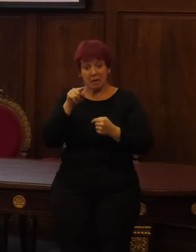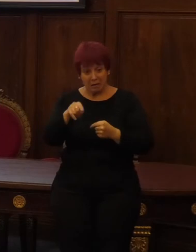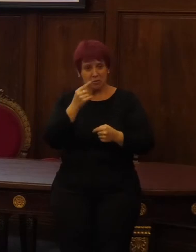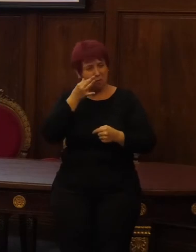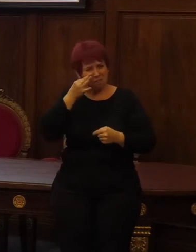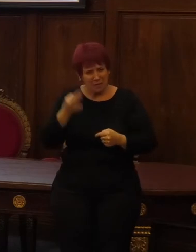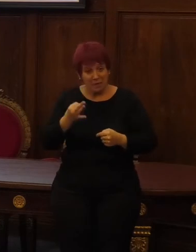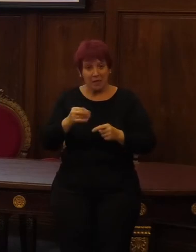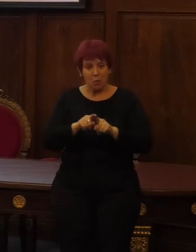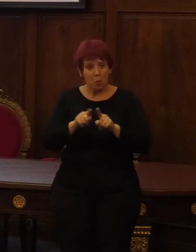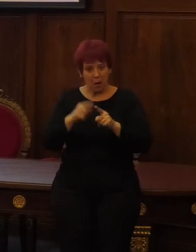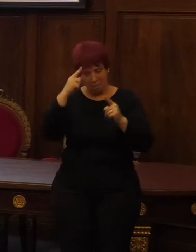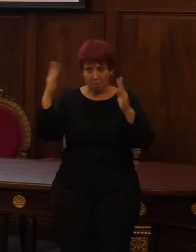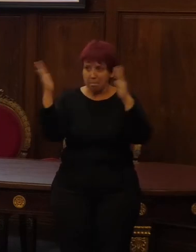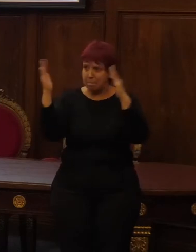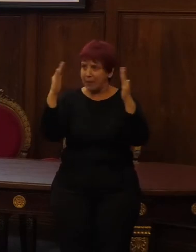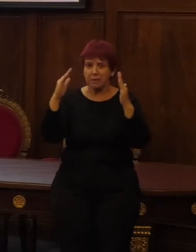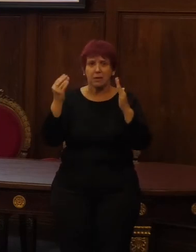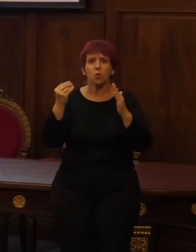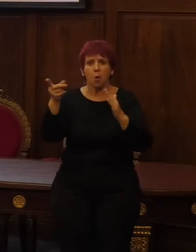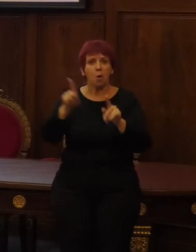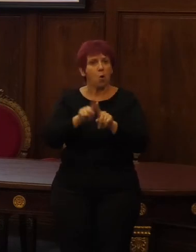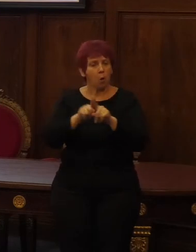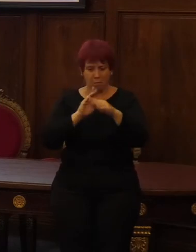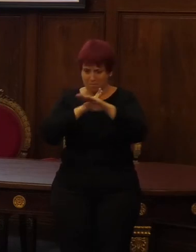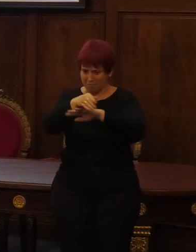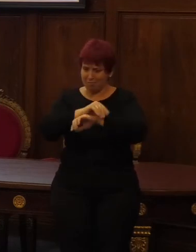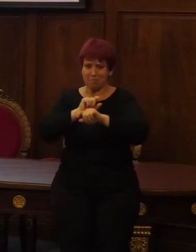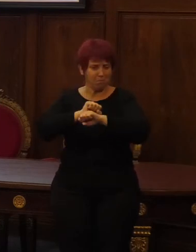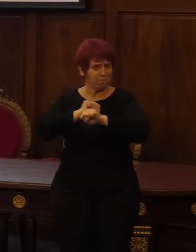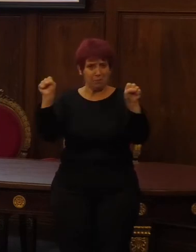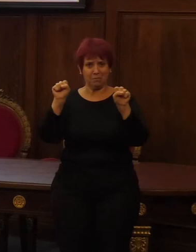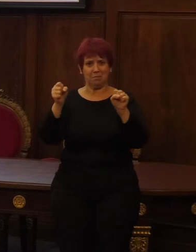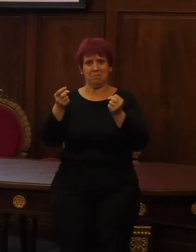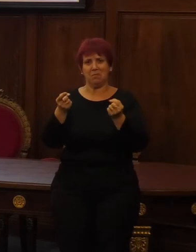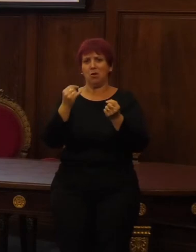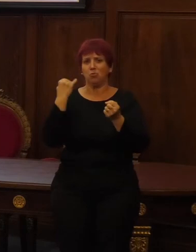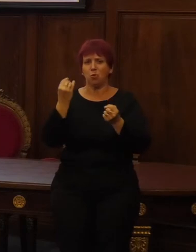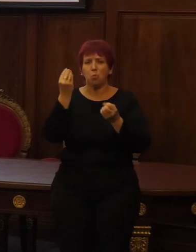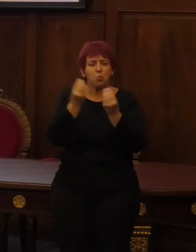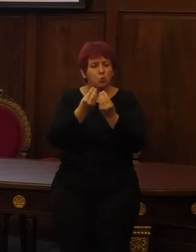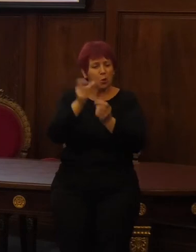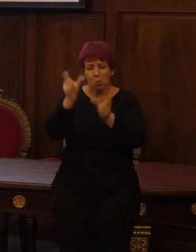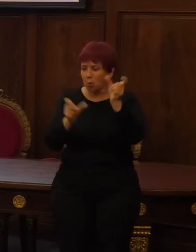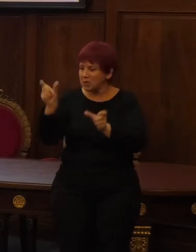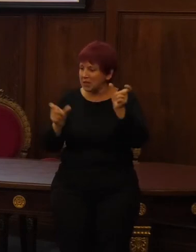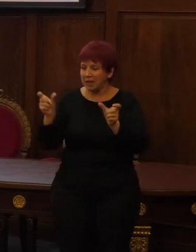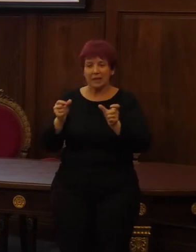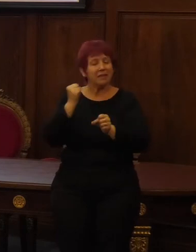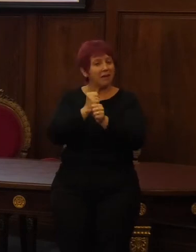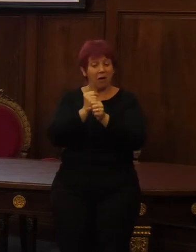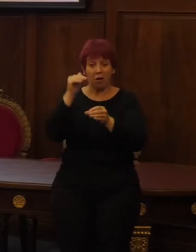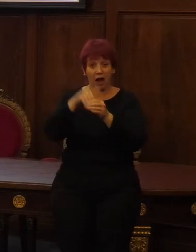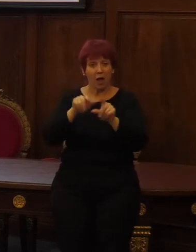Pero también es verdad que el impacto de la intervención universitaria, por eso Ibero, Viana, Mecha,